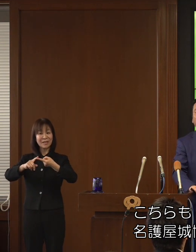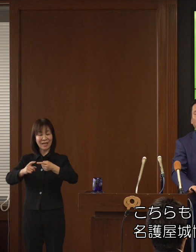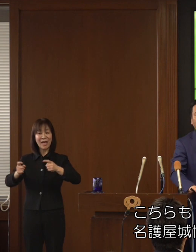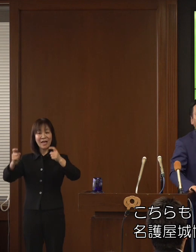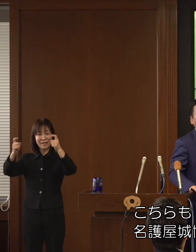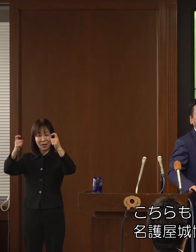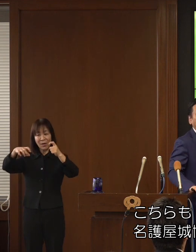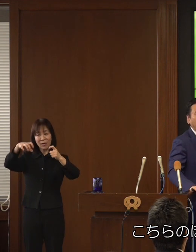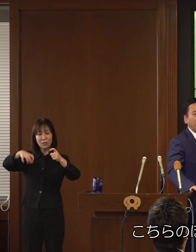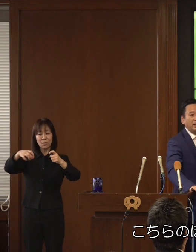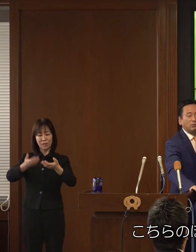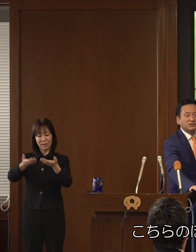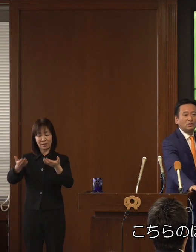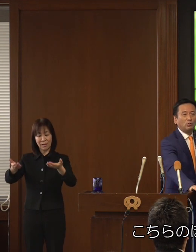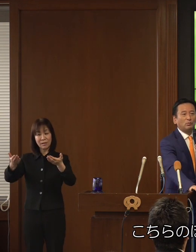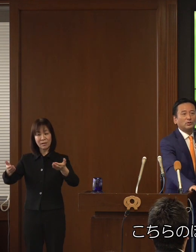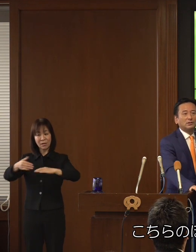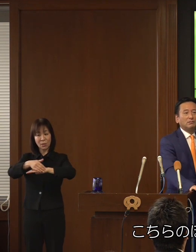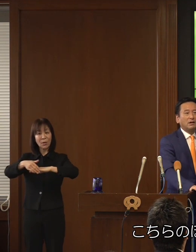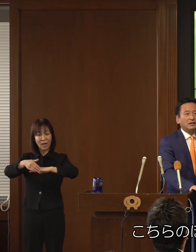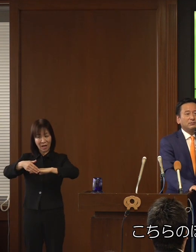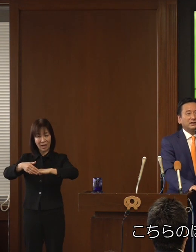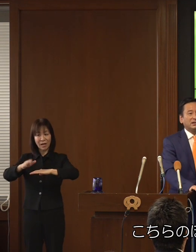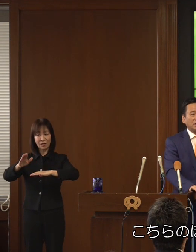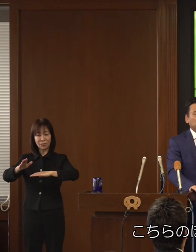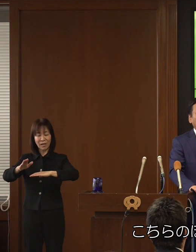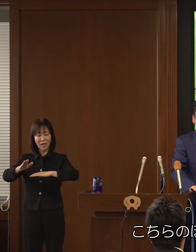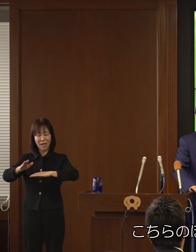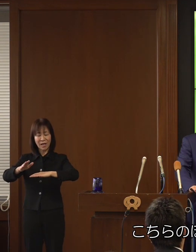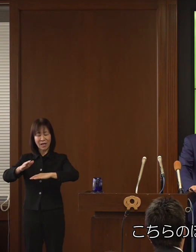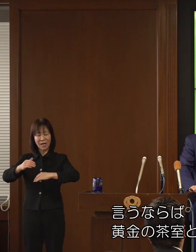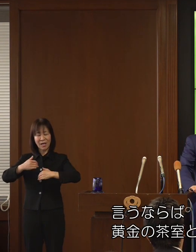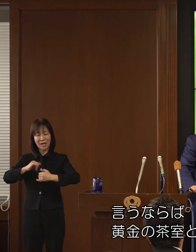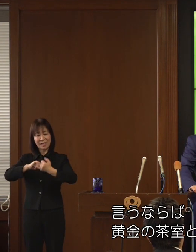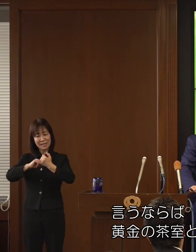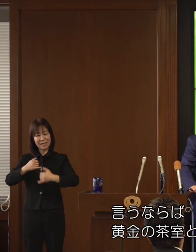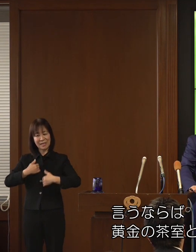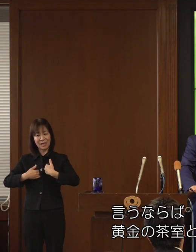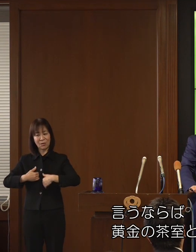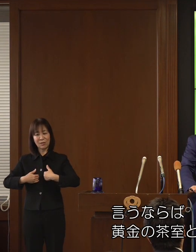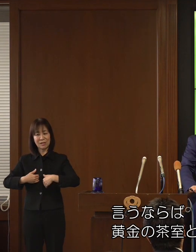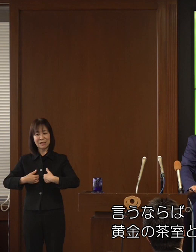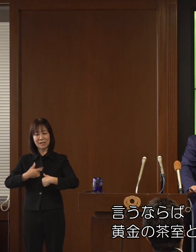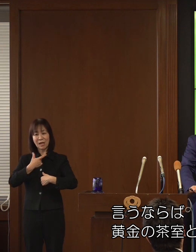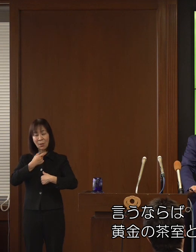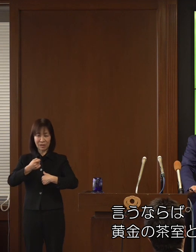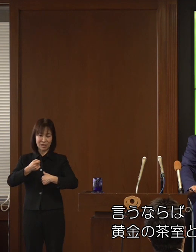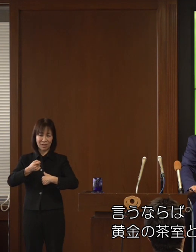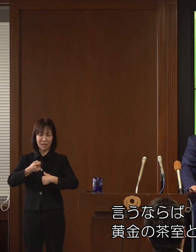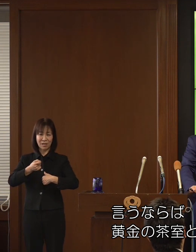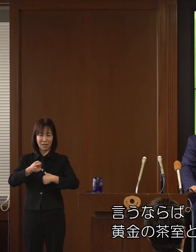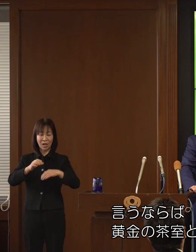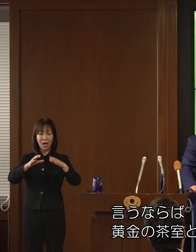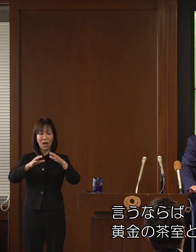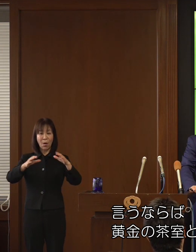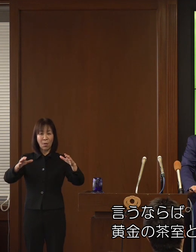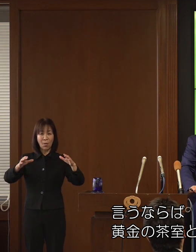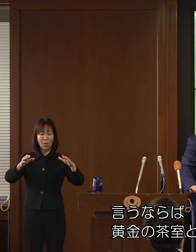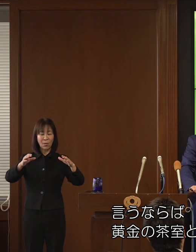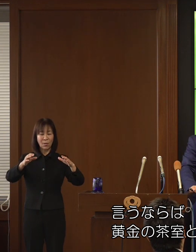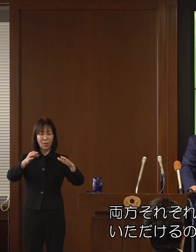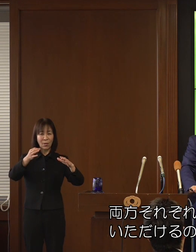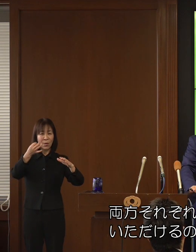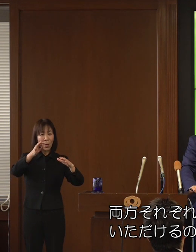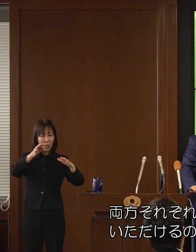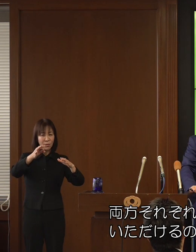示予定なので、こちらの方も味わっていただく、まあ、言うならば黄金の茶室と草庵茶室が近くにあるので、